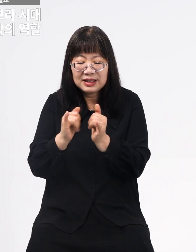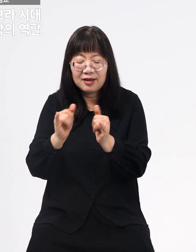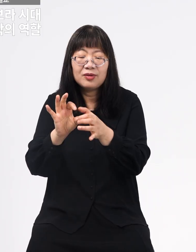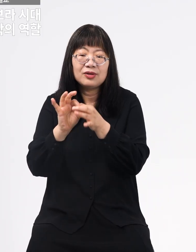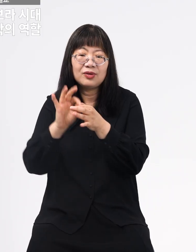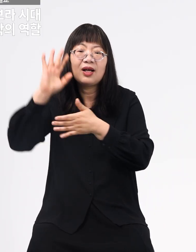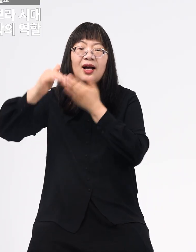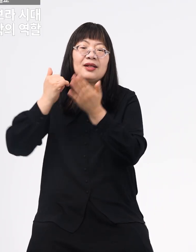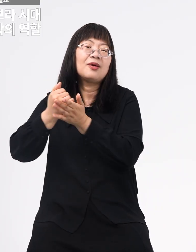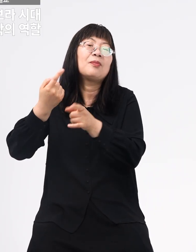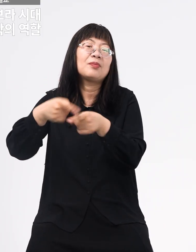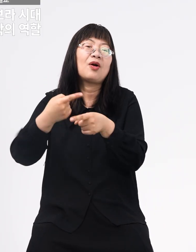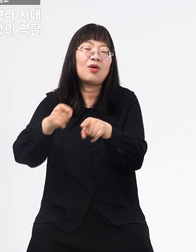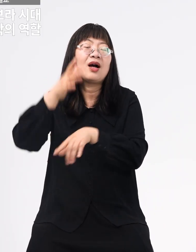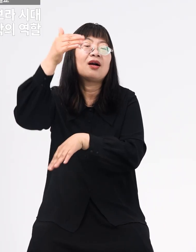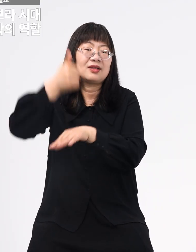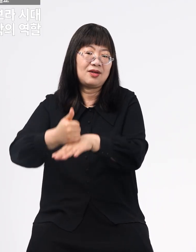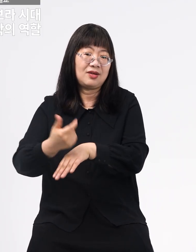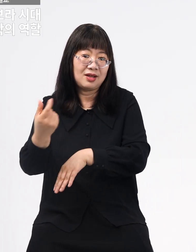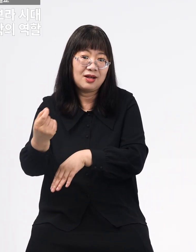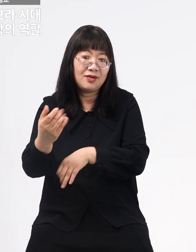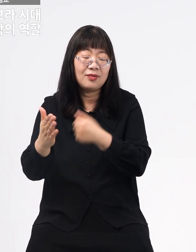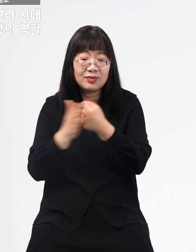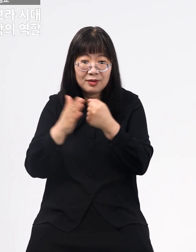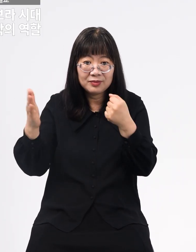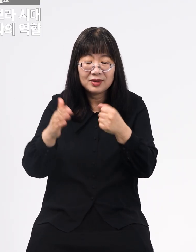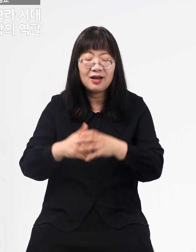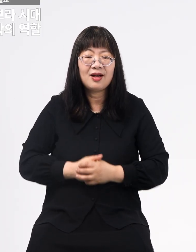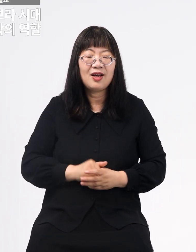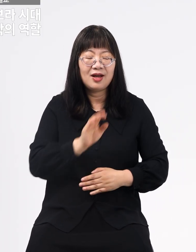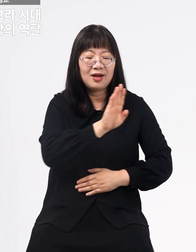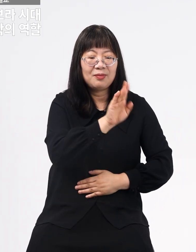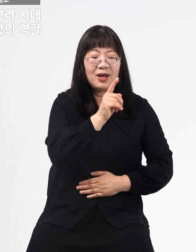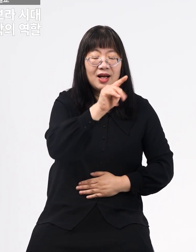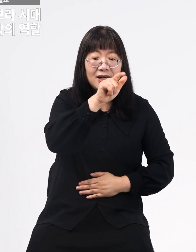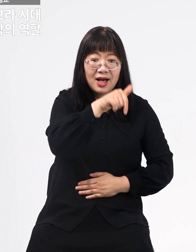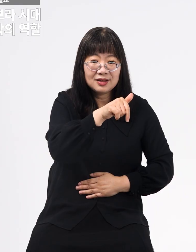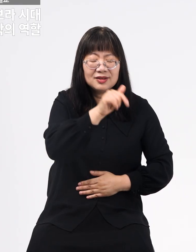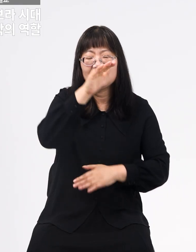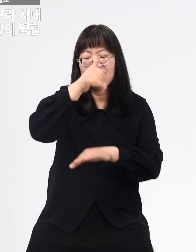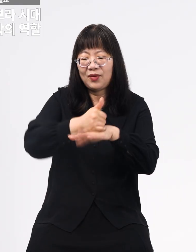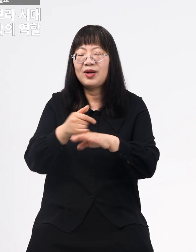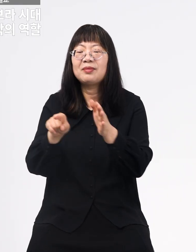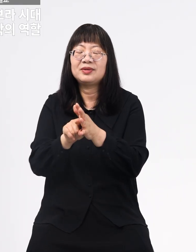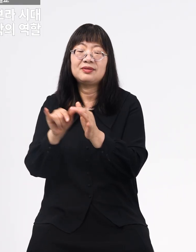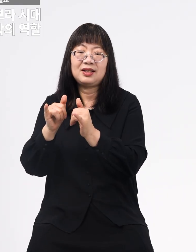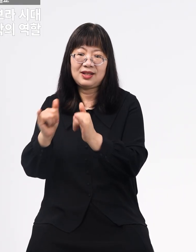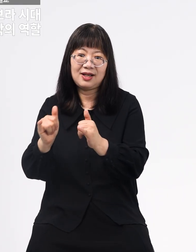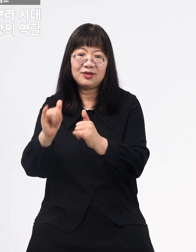겁니다. 그러니까 어쨌거나 바락은 믿음의 사람이에요.